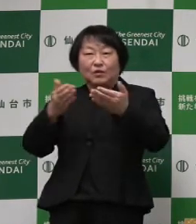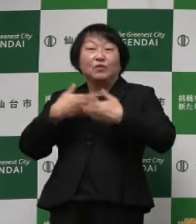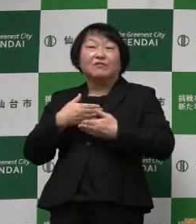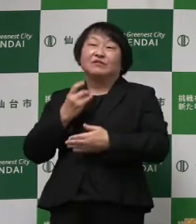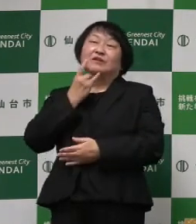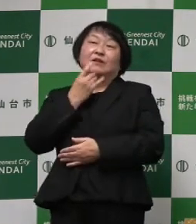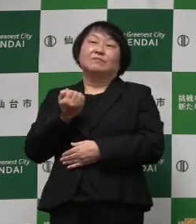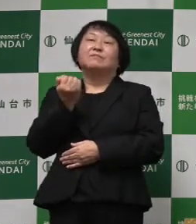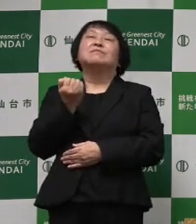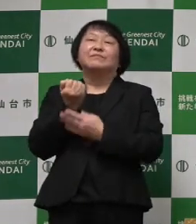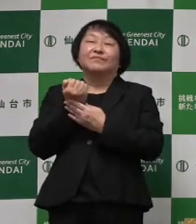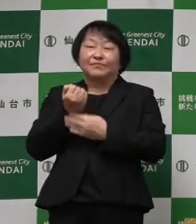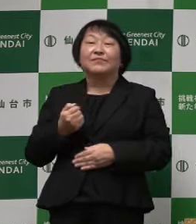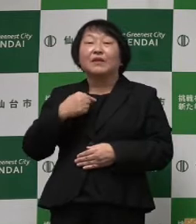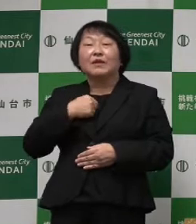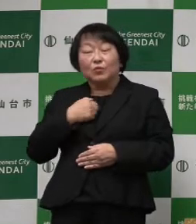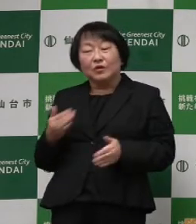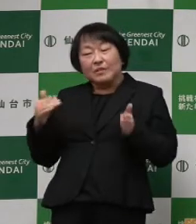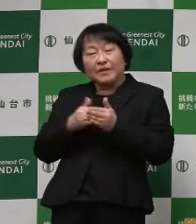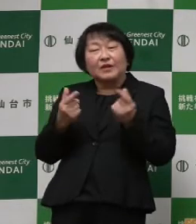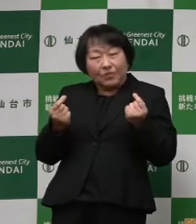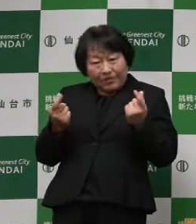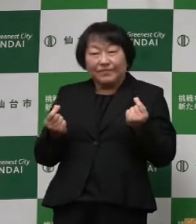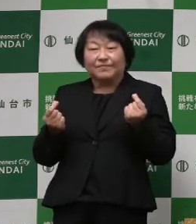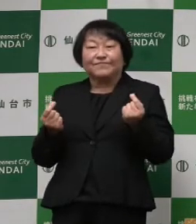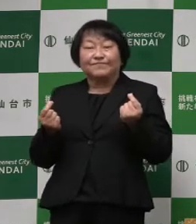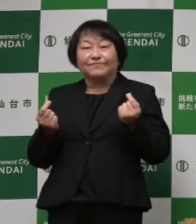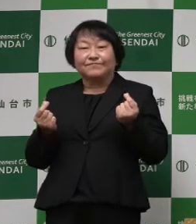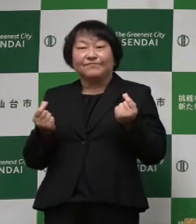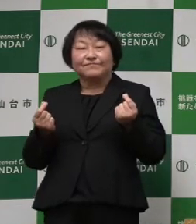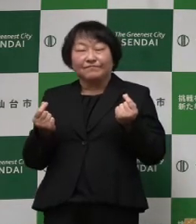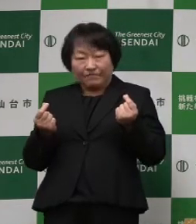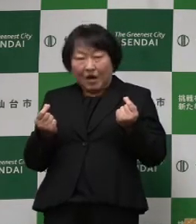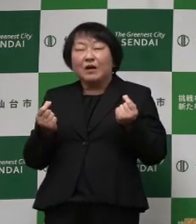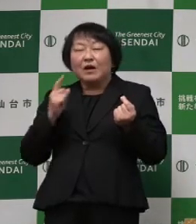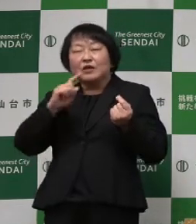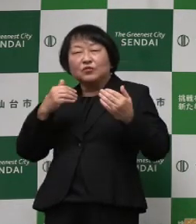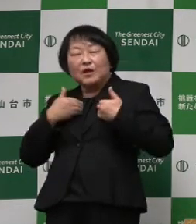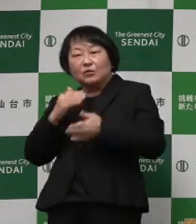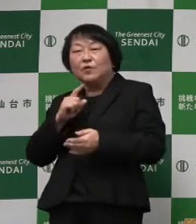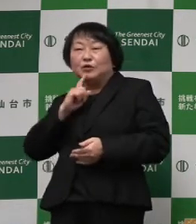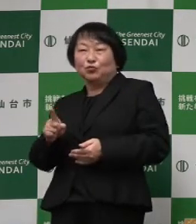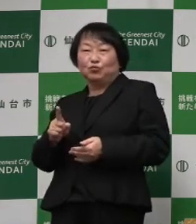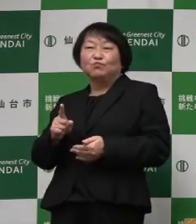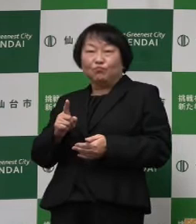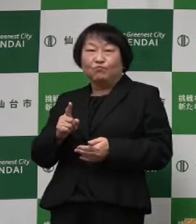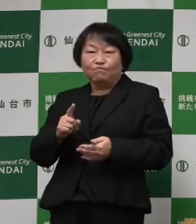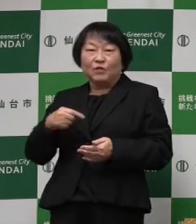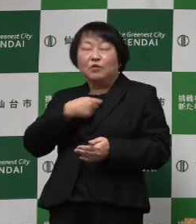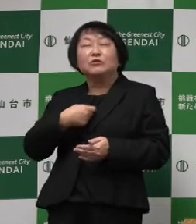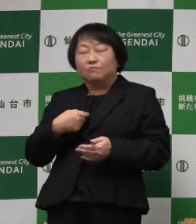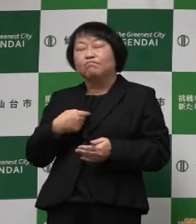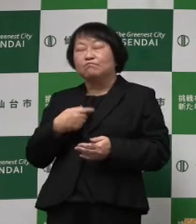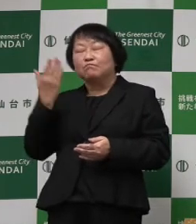で、私といたしましても、これまで同様に言うべきことは言わせていただく、この気持ちに何